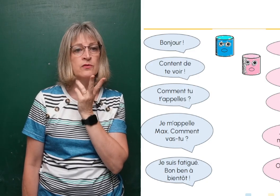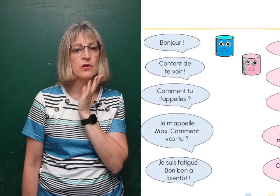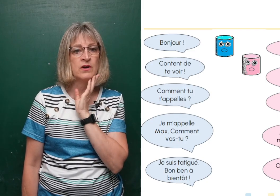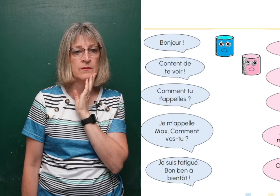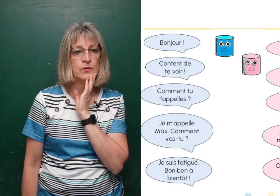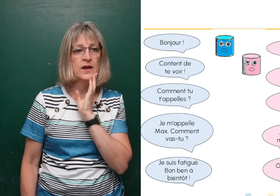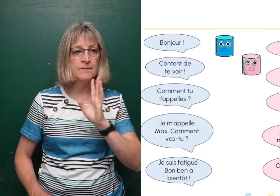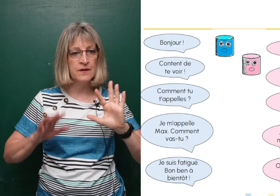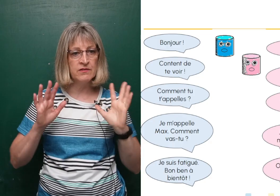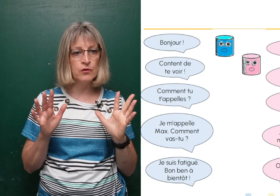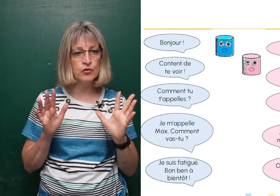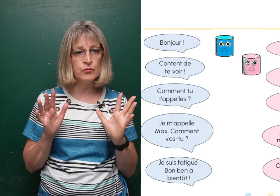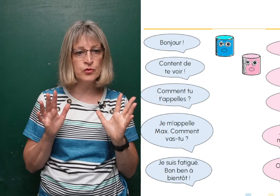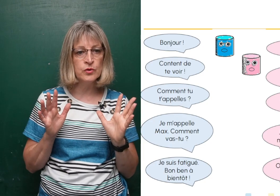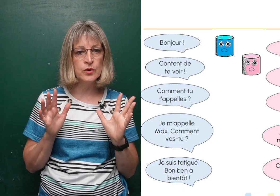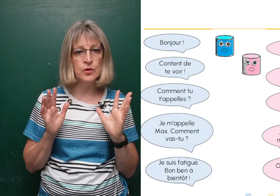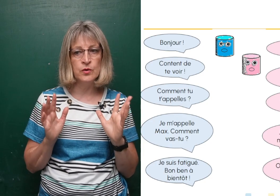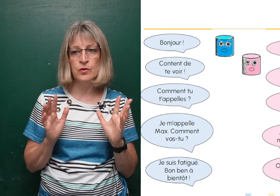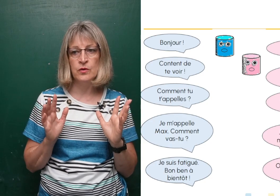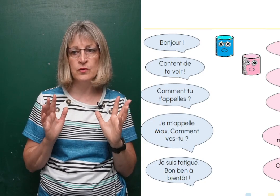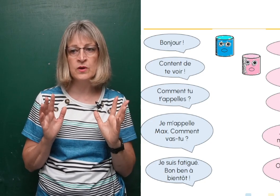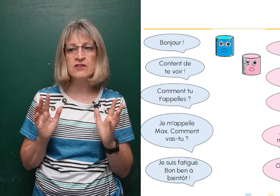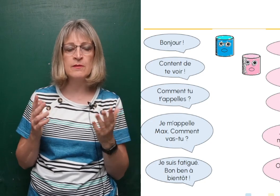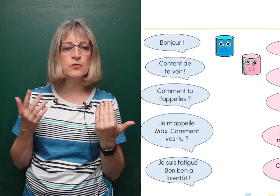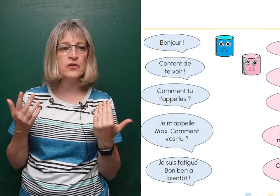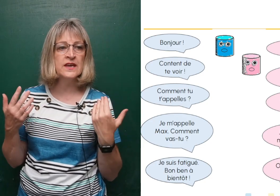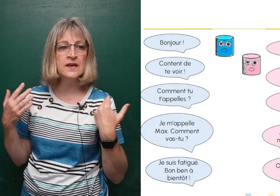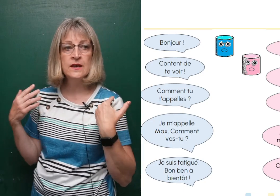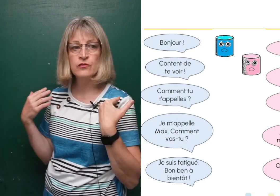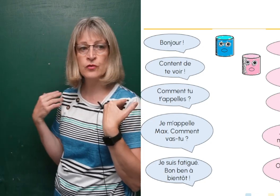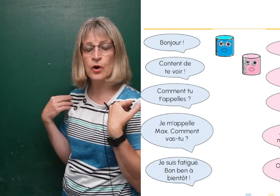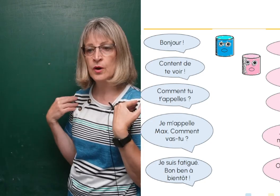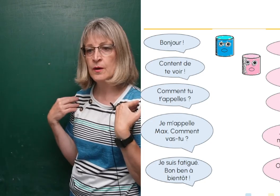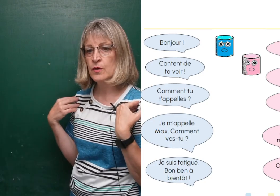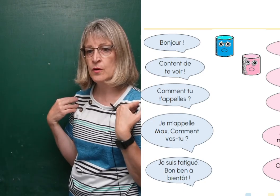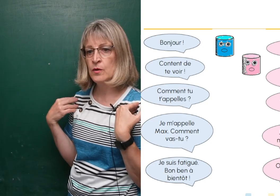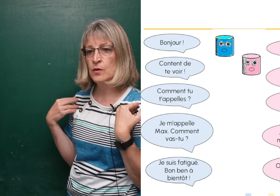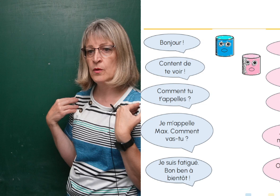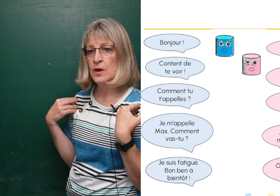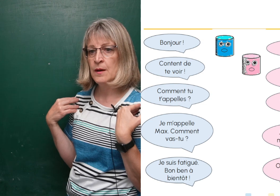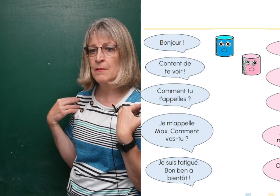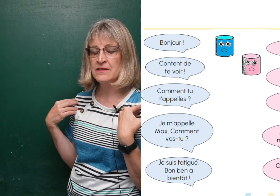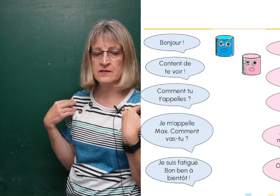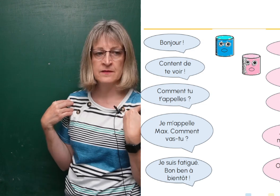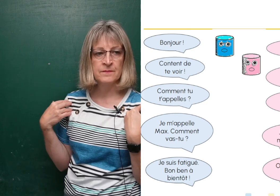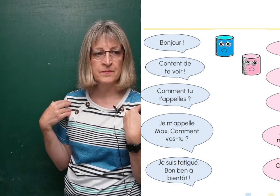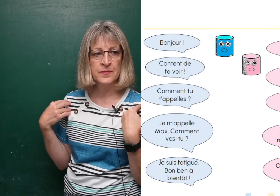au revoir. Ok? On fait en grosso modo, donc là je vais me concentrer sur Max.